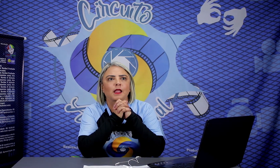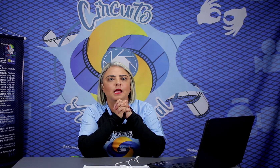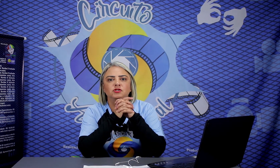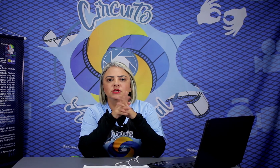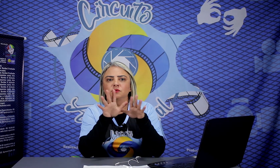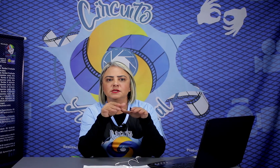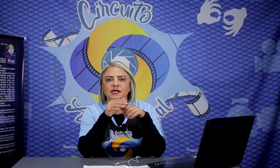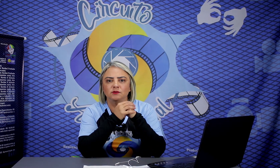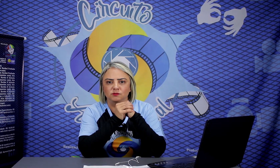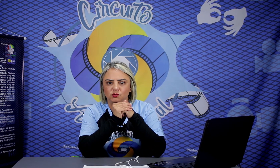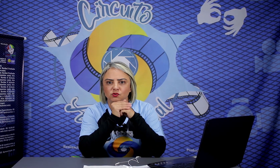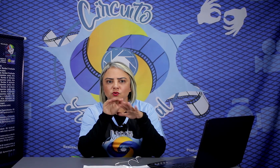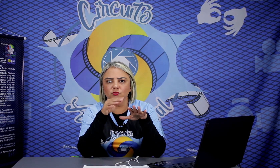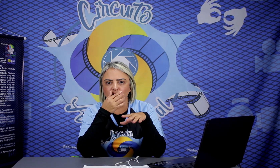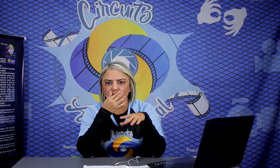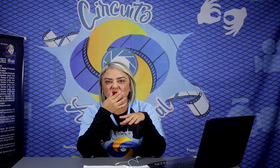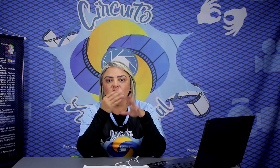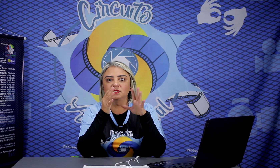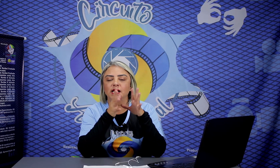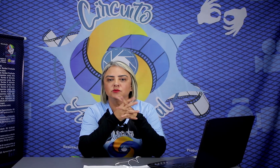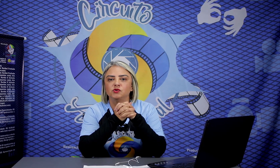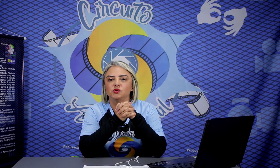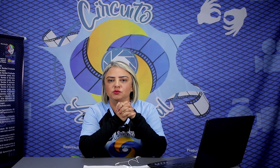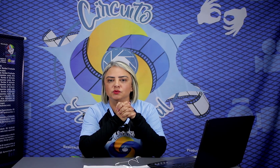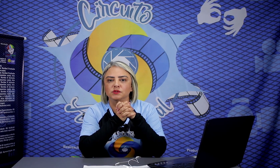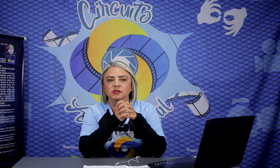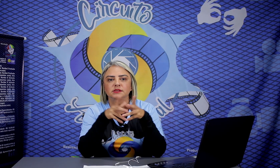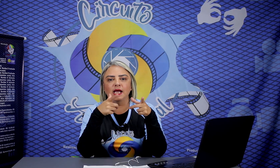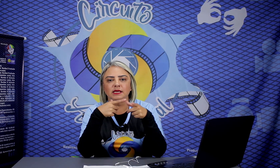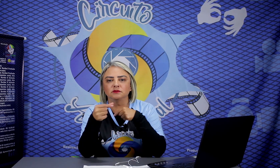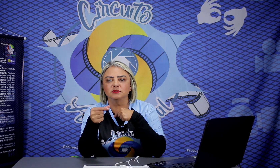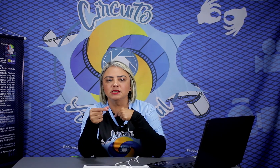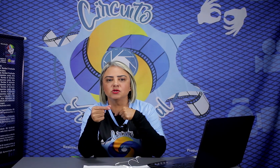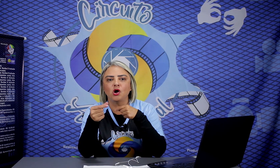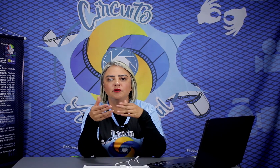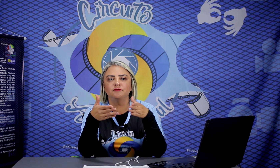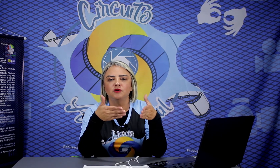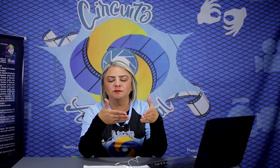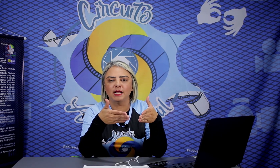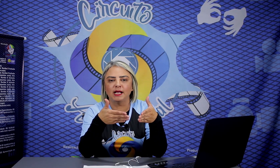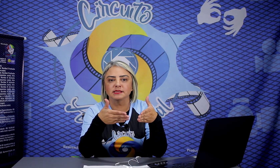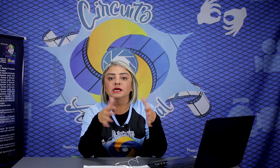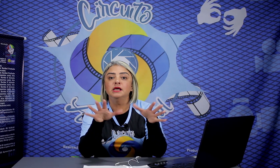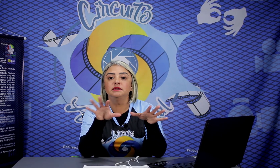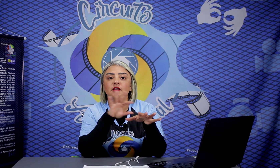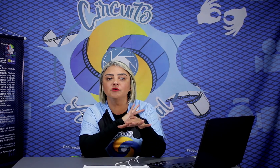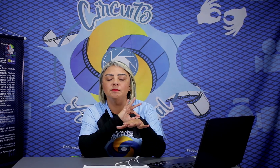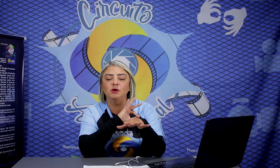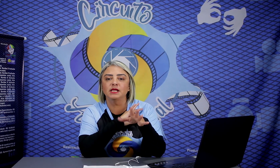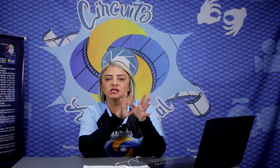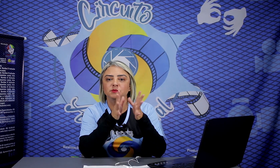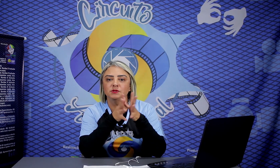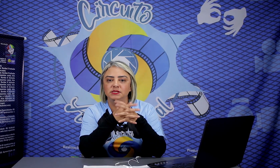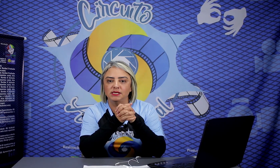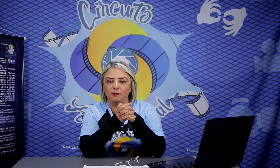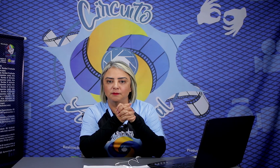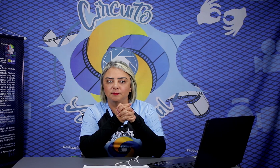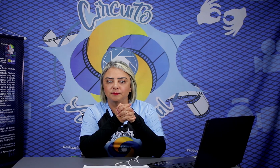tinha 2 alunos do noturno, 2 alunos surdos. Saíram da escola, foram para casa. Teve uma abordagem policial.